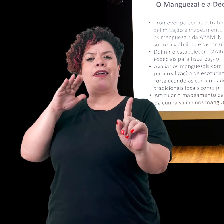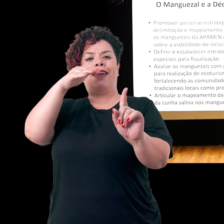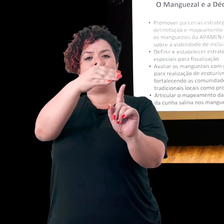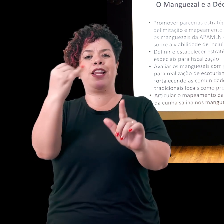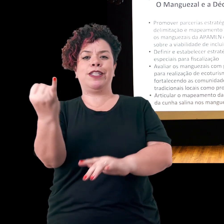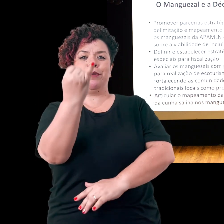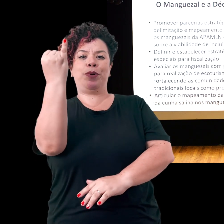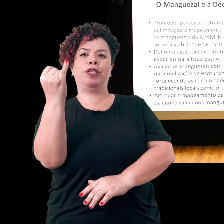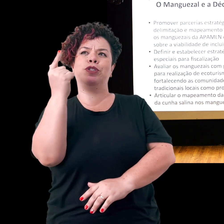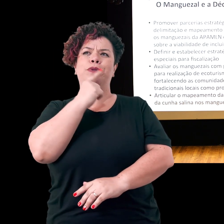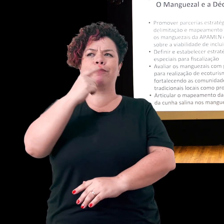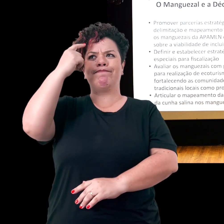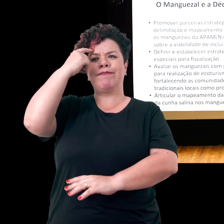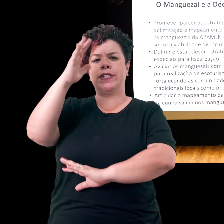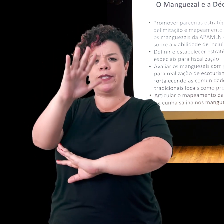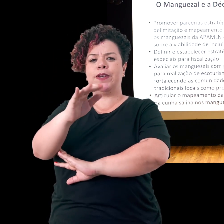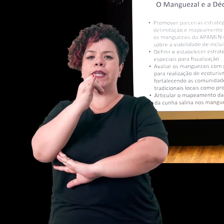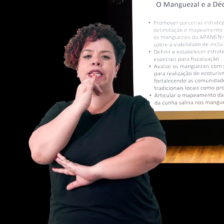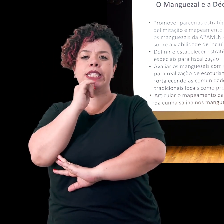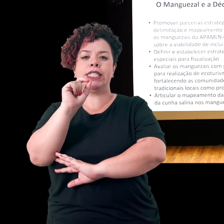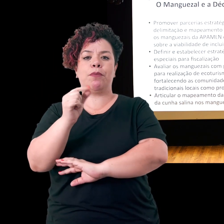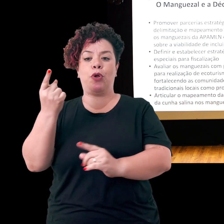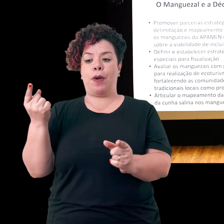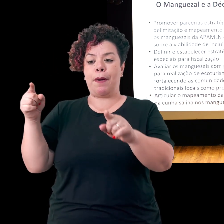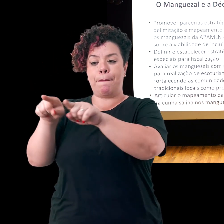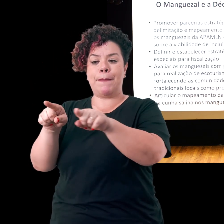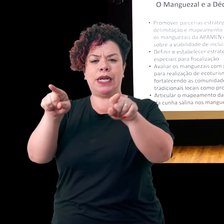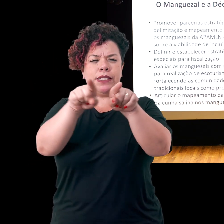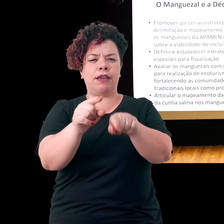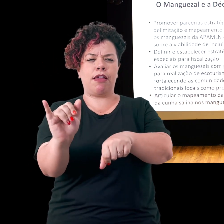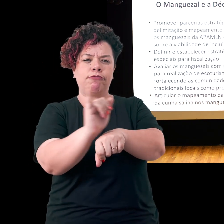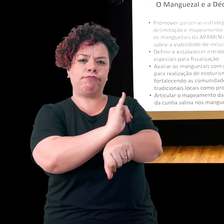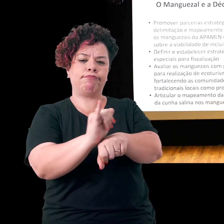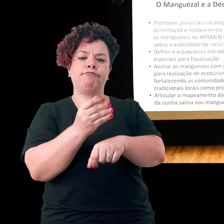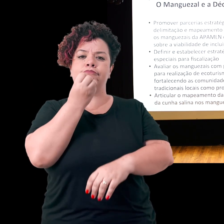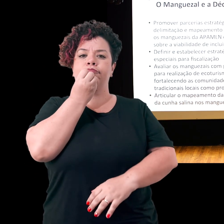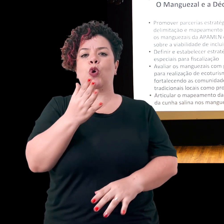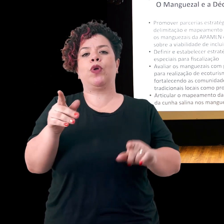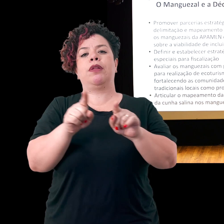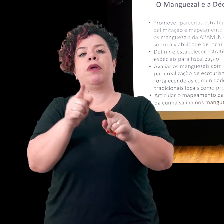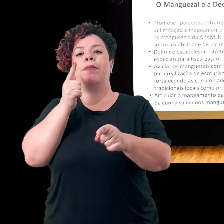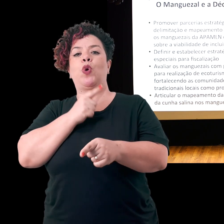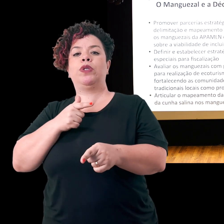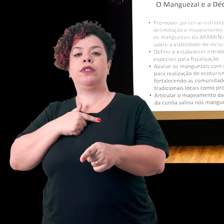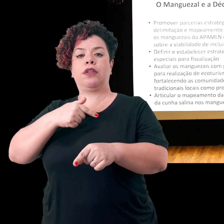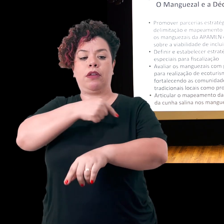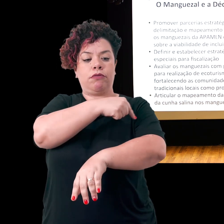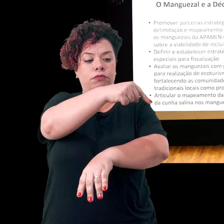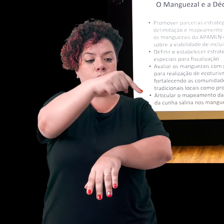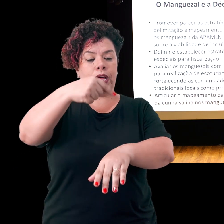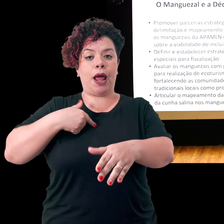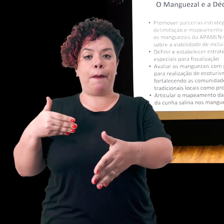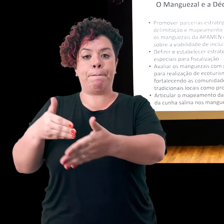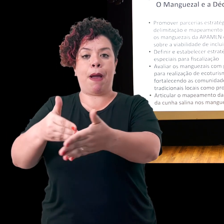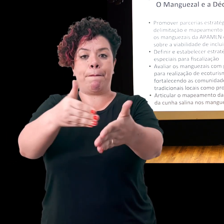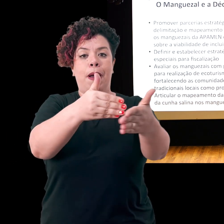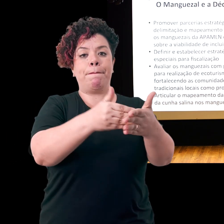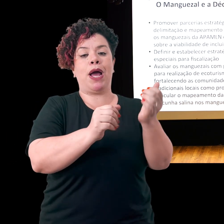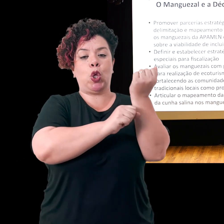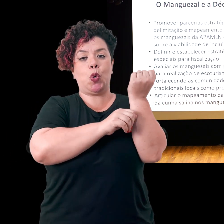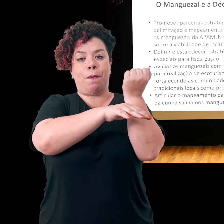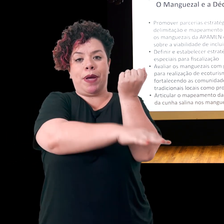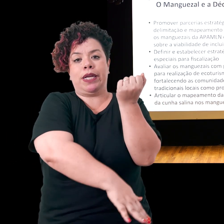se pensar essa temática. Então, olha lá, promover parcerias estratégicas para delimitação e mapeamento de todos